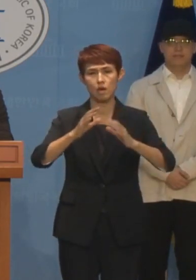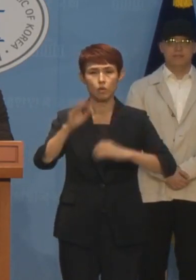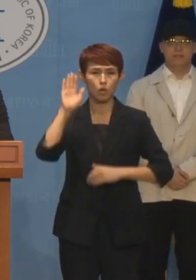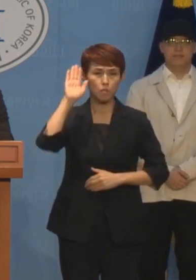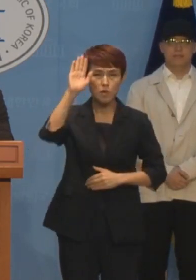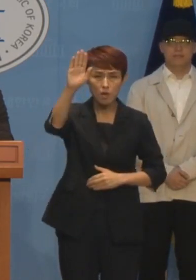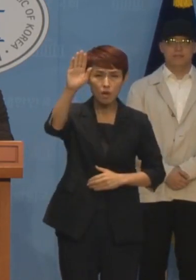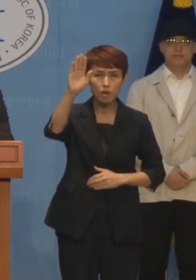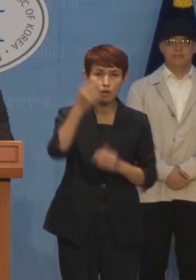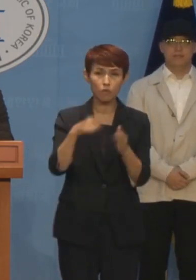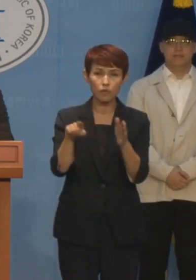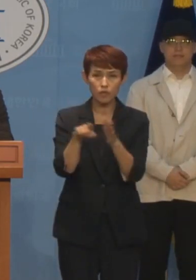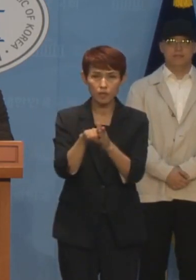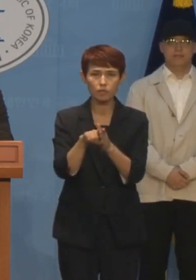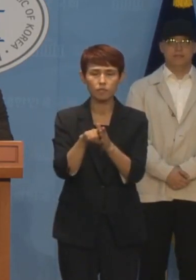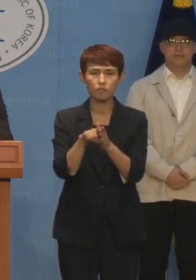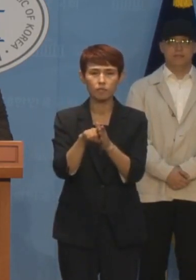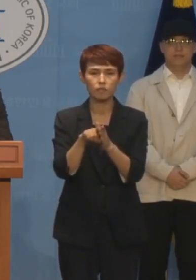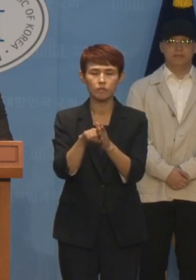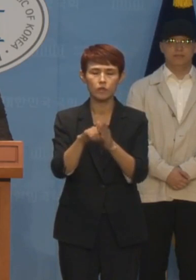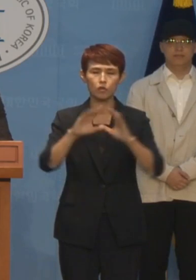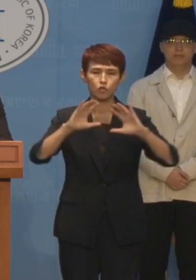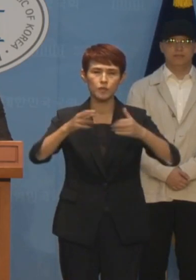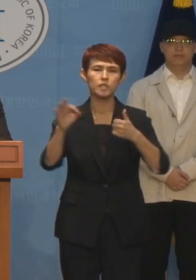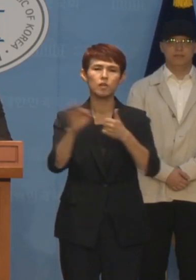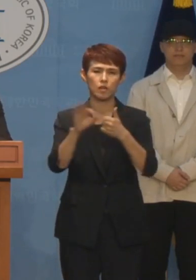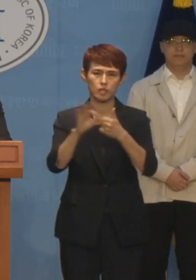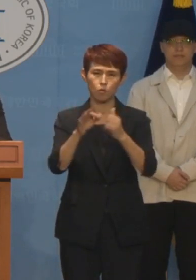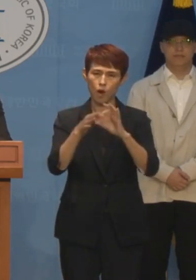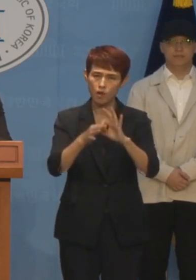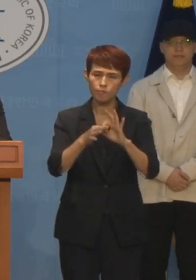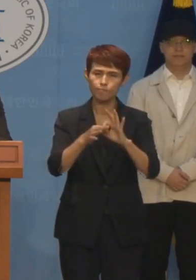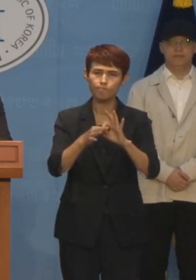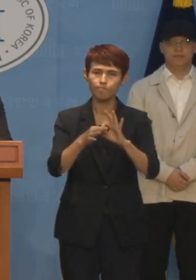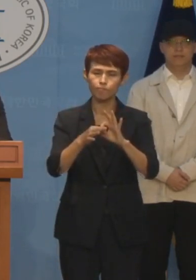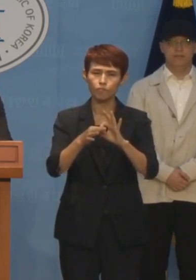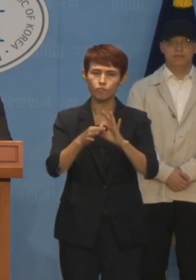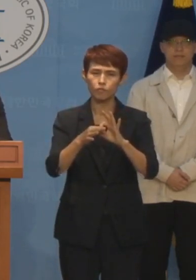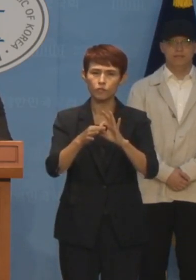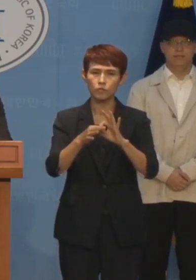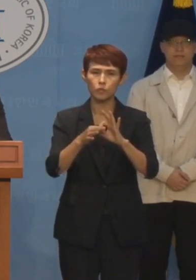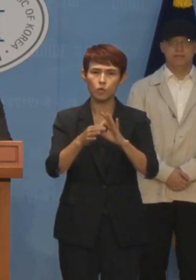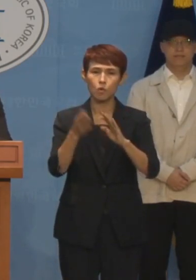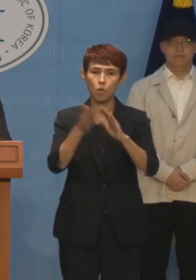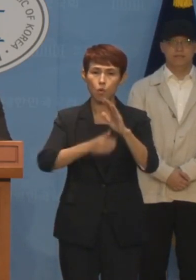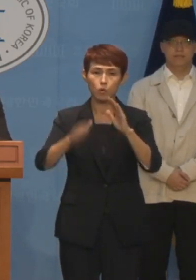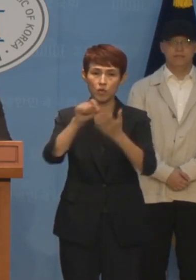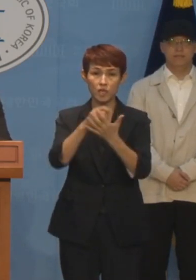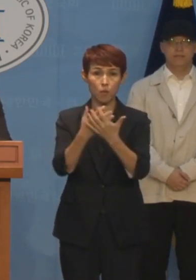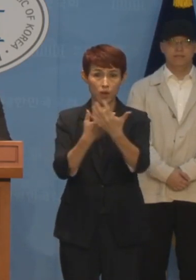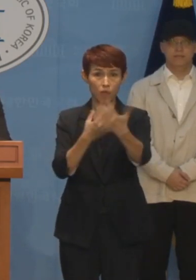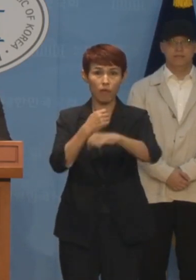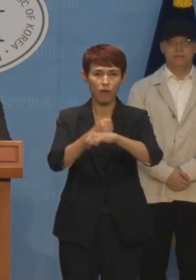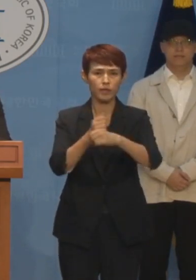미래 세대를 위한 국민연금에 대한 의견을 공동 기자회견을 통해 발표할 것을